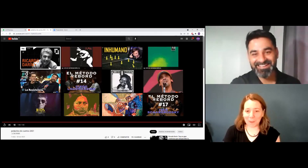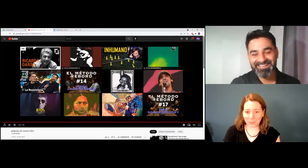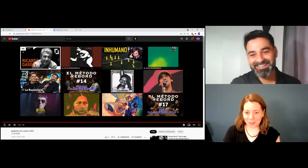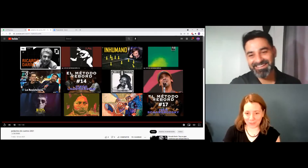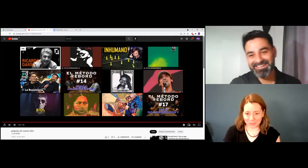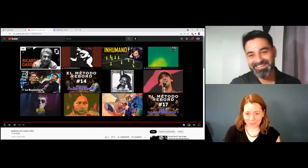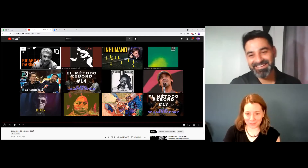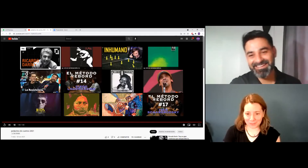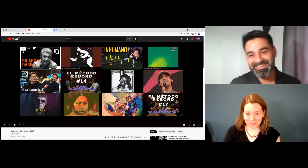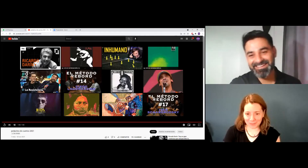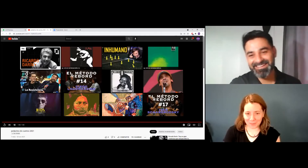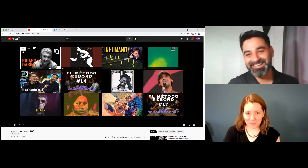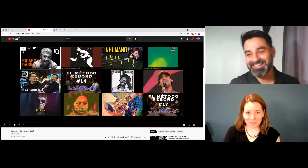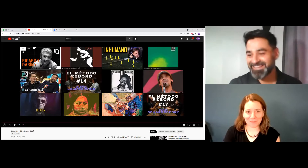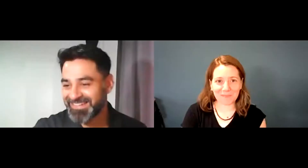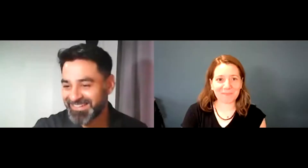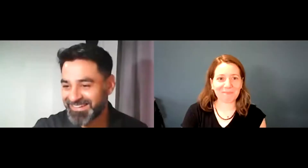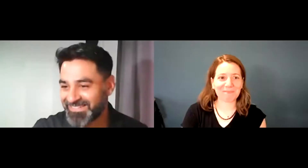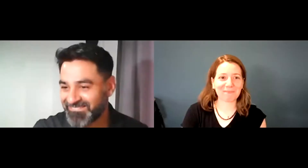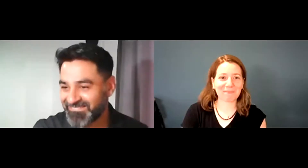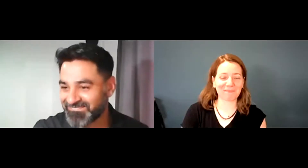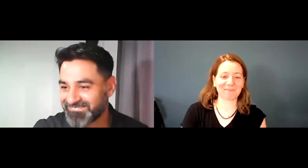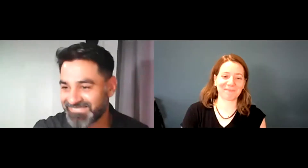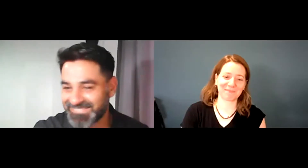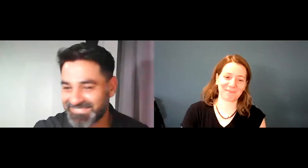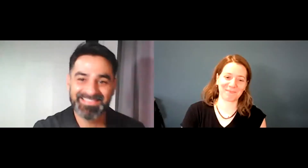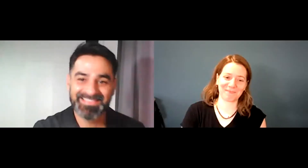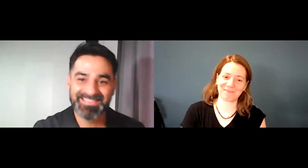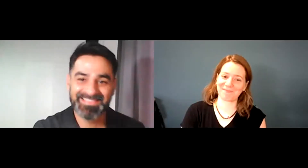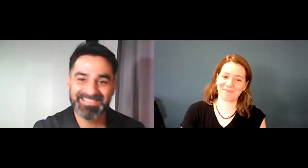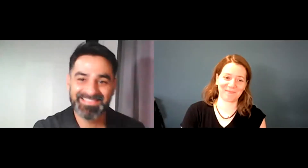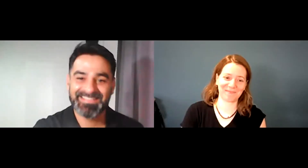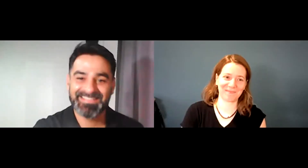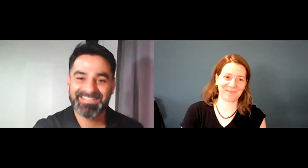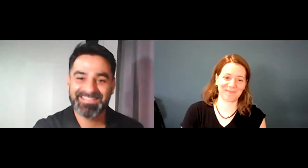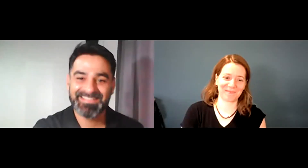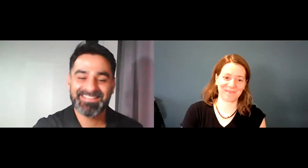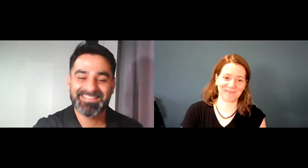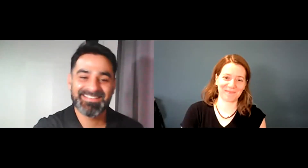rápido. Muy lindo, muy lindo, muy lindo. Muy lindo, qué gracias.